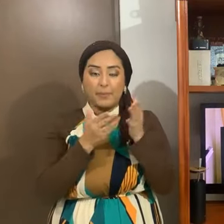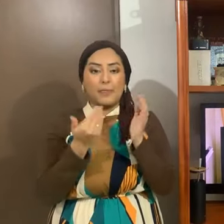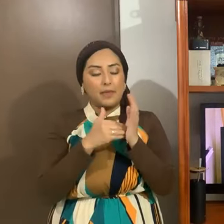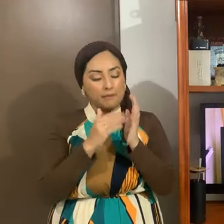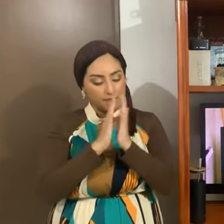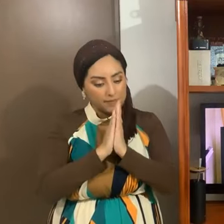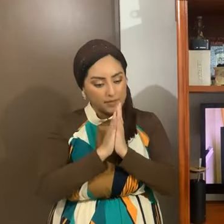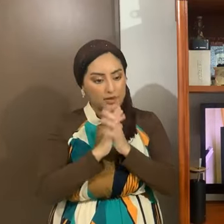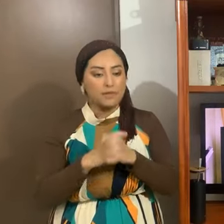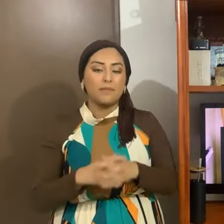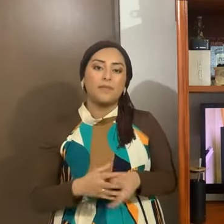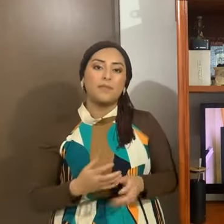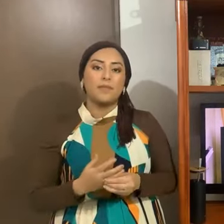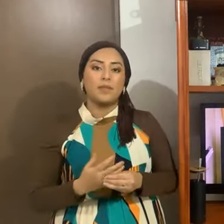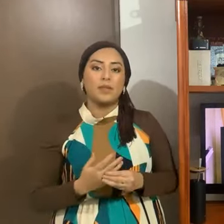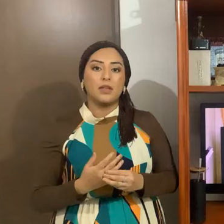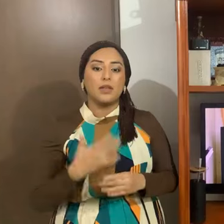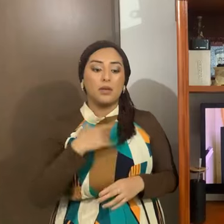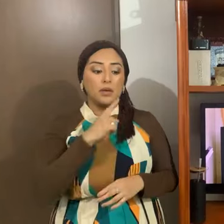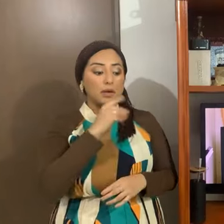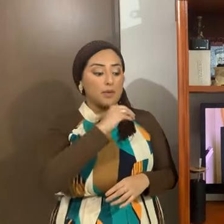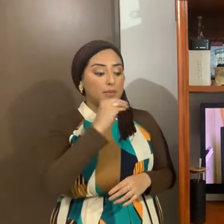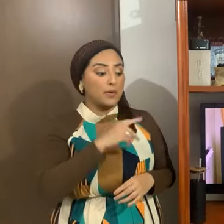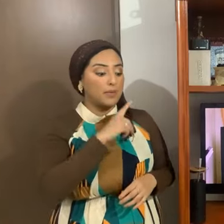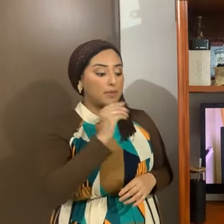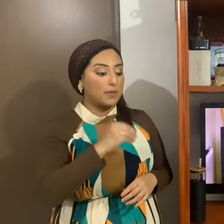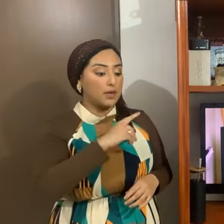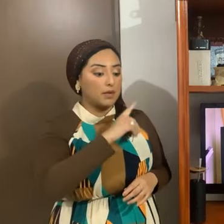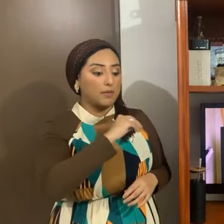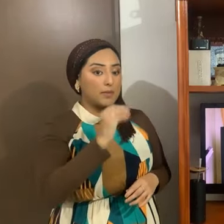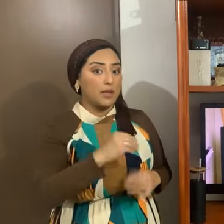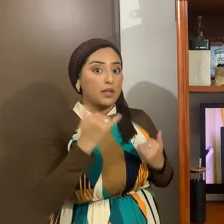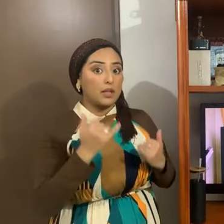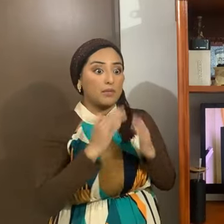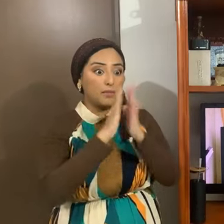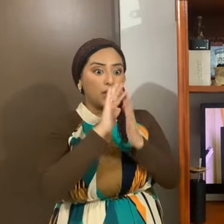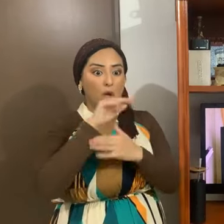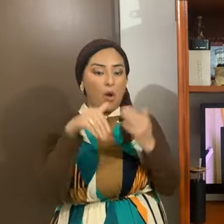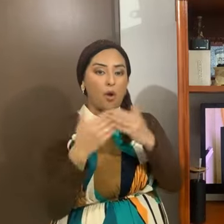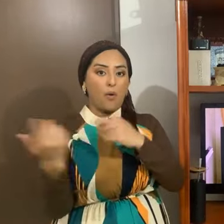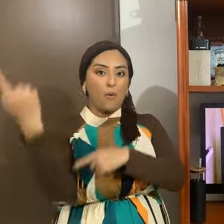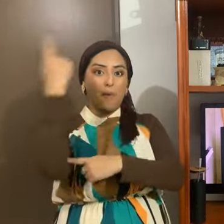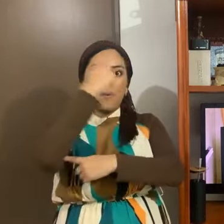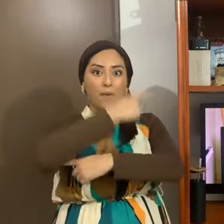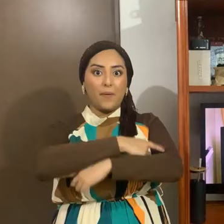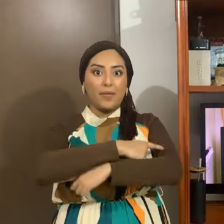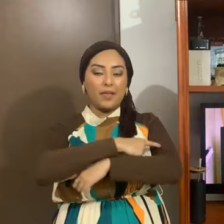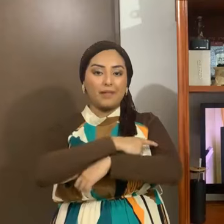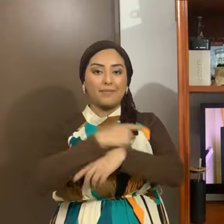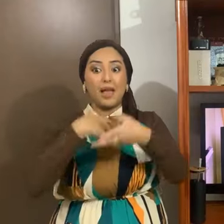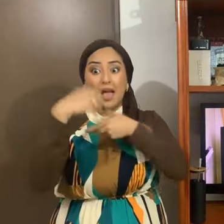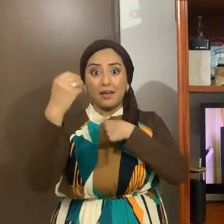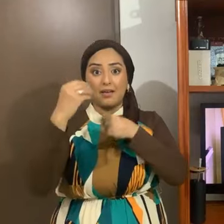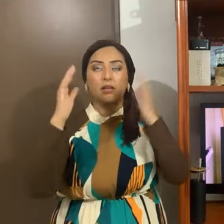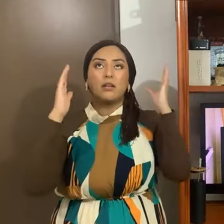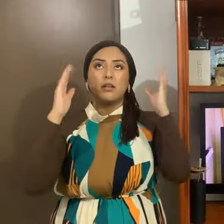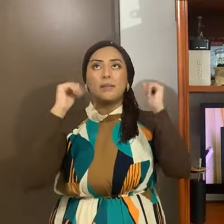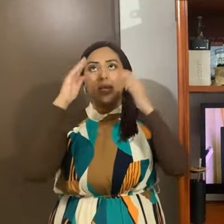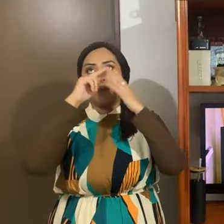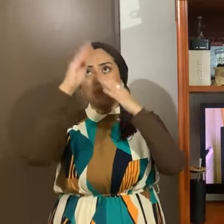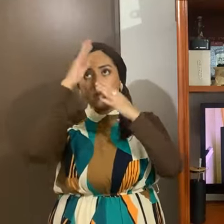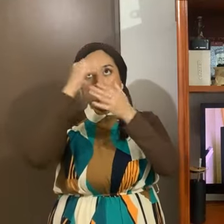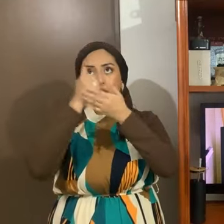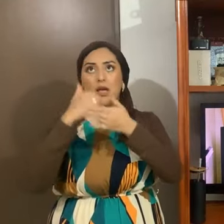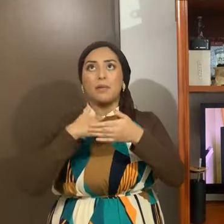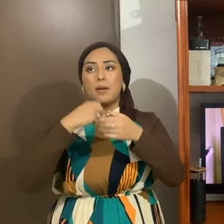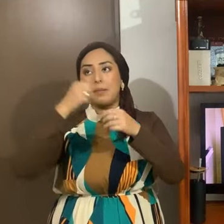otra oración. Fui de un 1% en 1% y ahora oramos todo el día. Todo el día. Vamos a salir, Padre, llévanos con